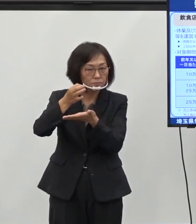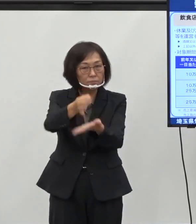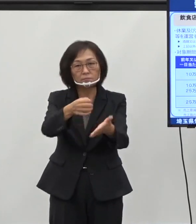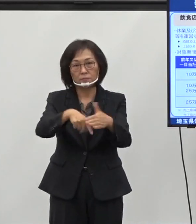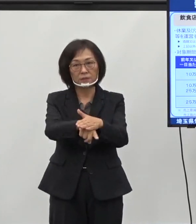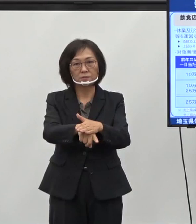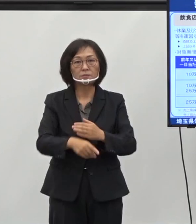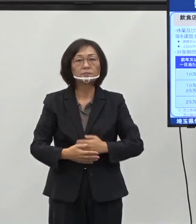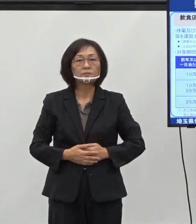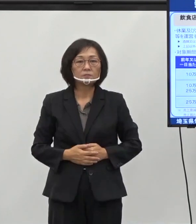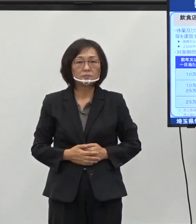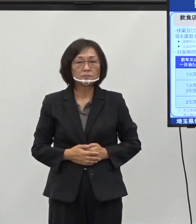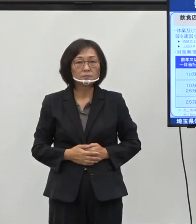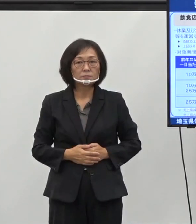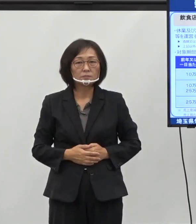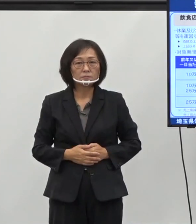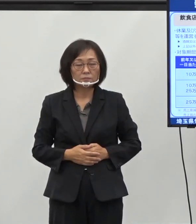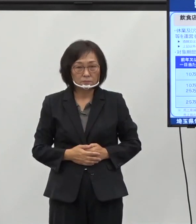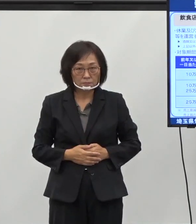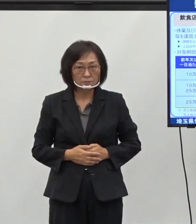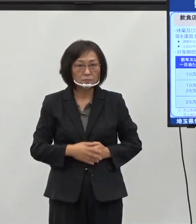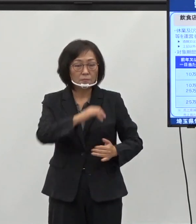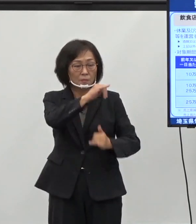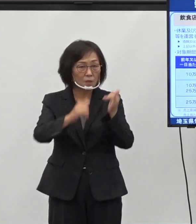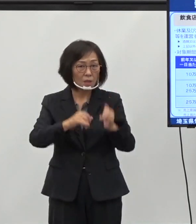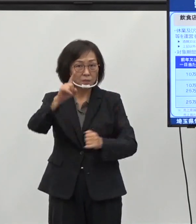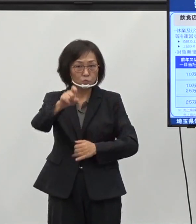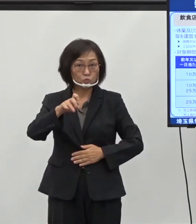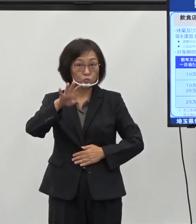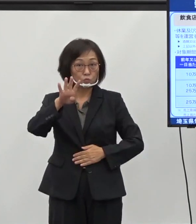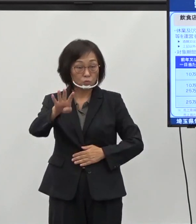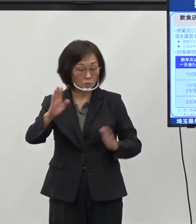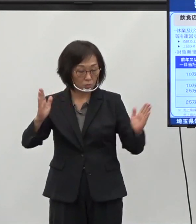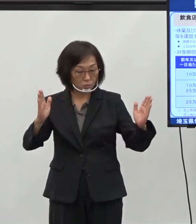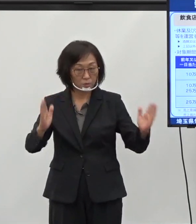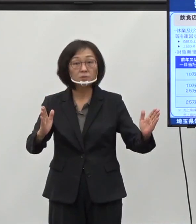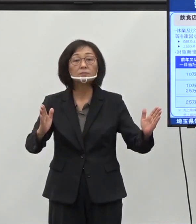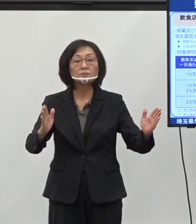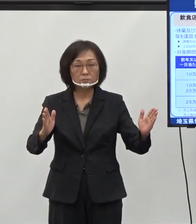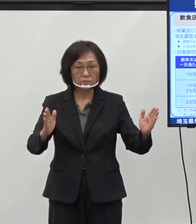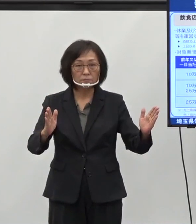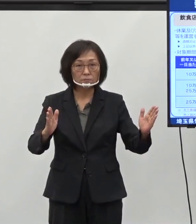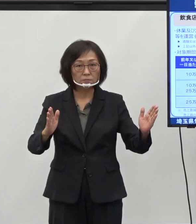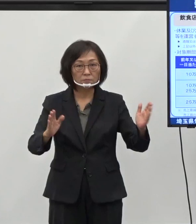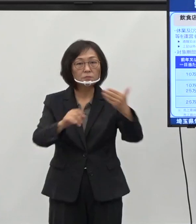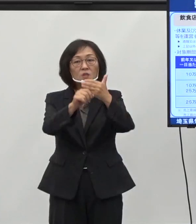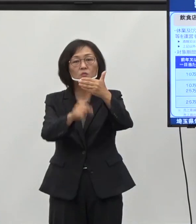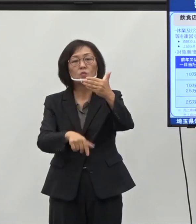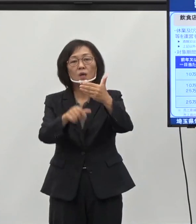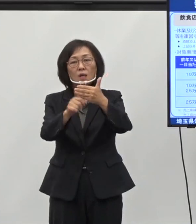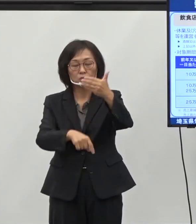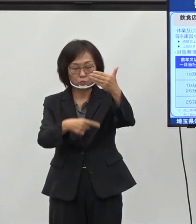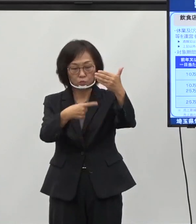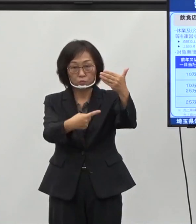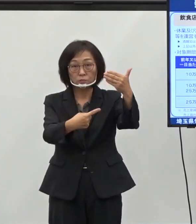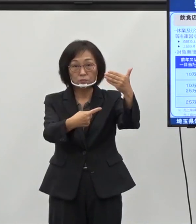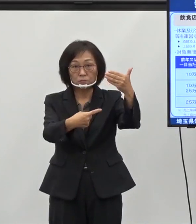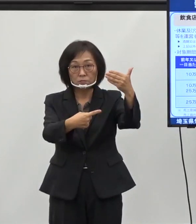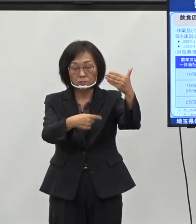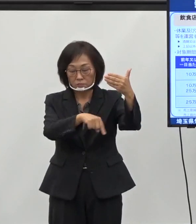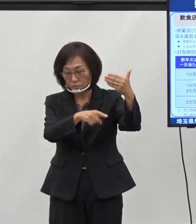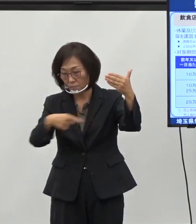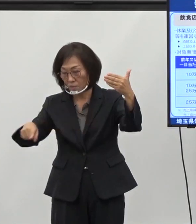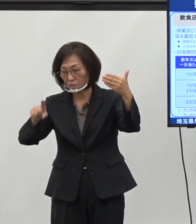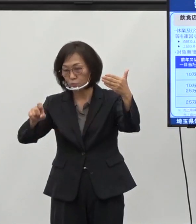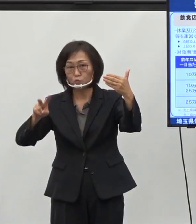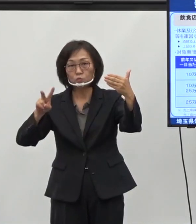であります。この第14期の期間でありますけれども、9月の1日から